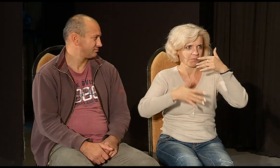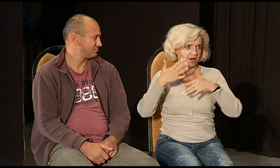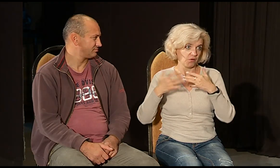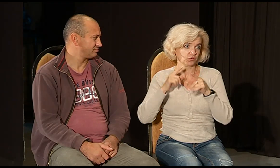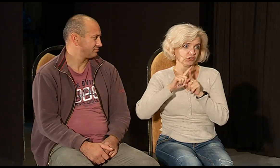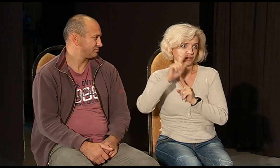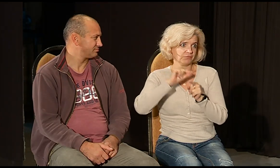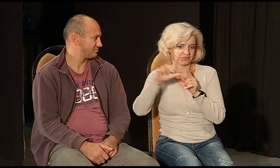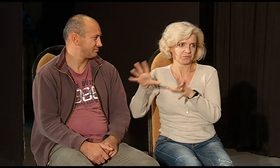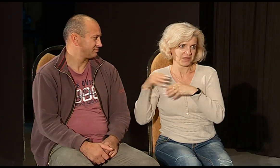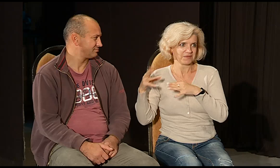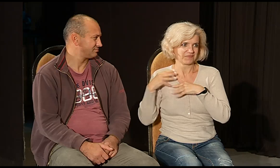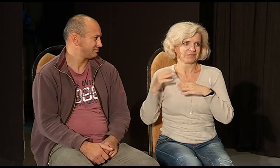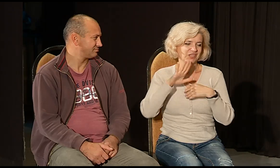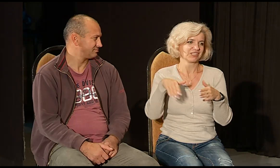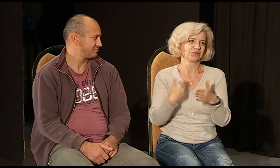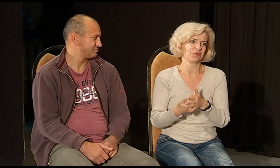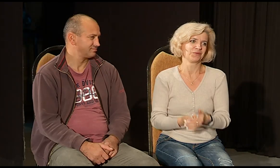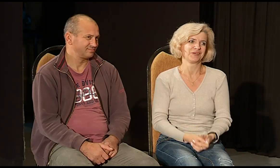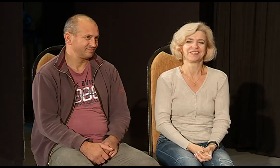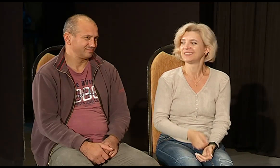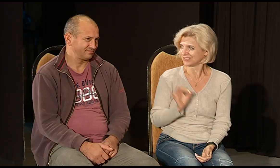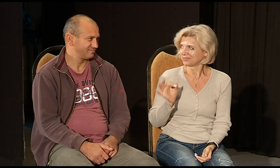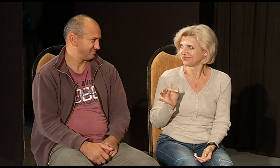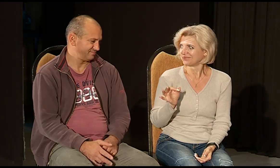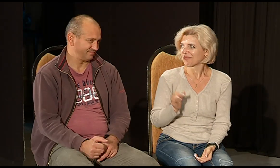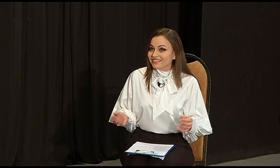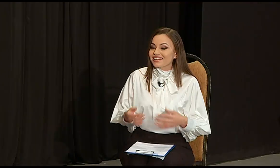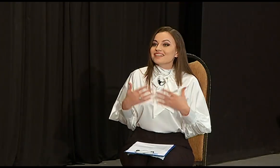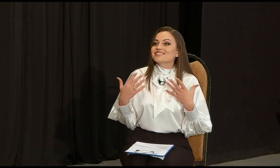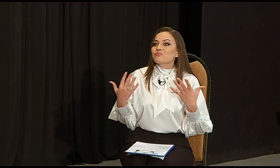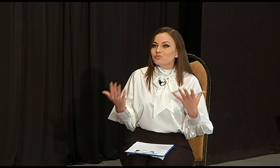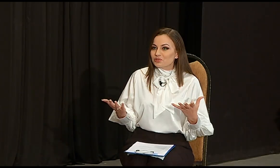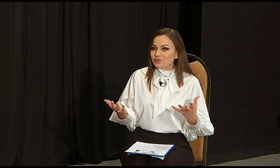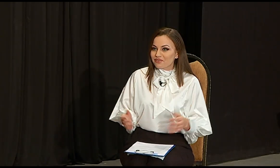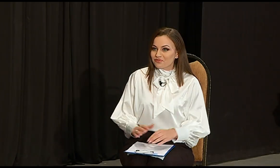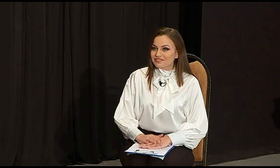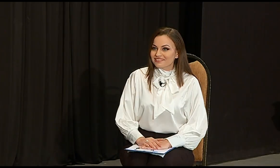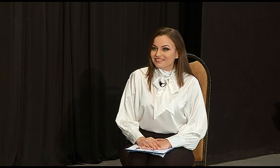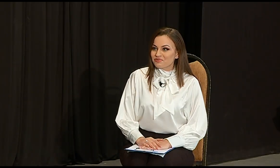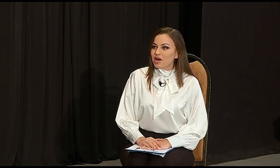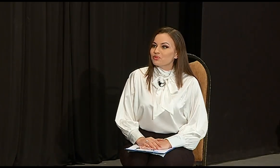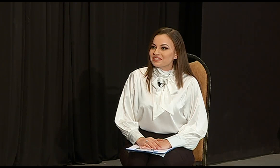atunci am devenit o echipă. Reacția publicului a fost una